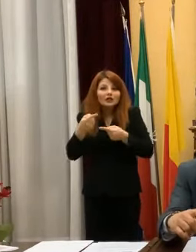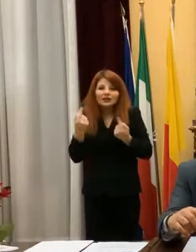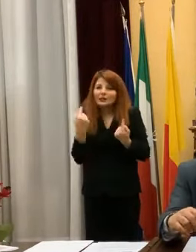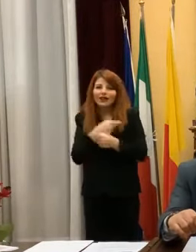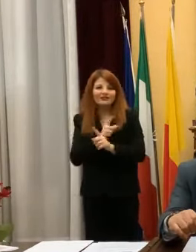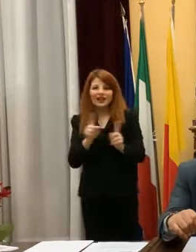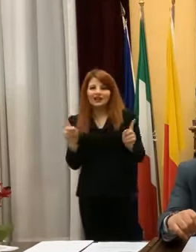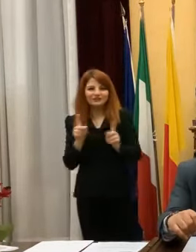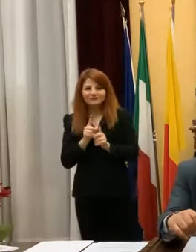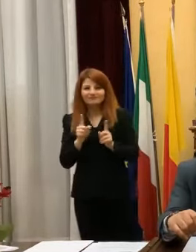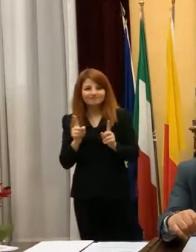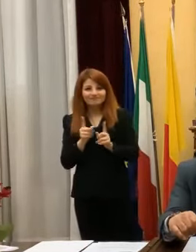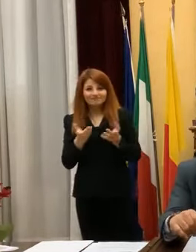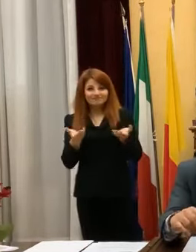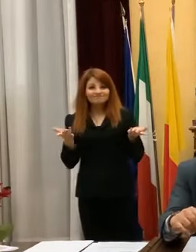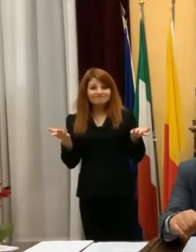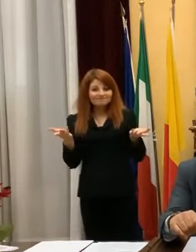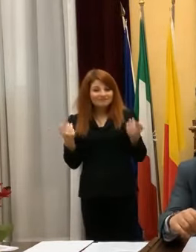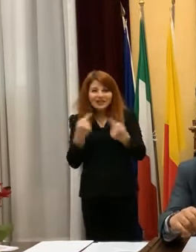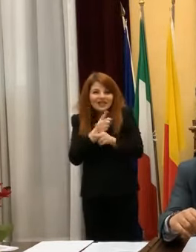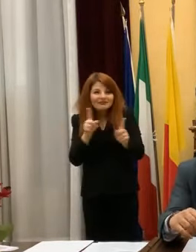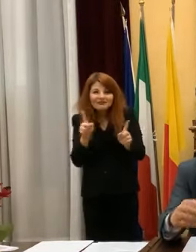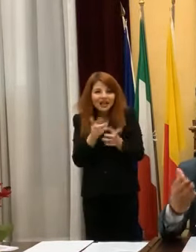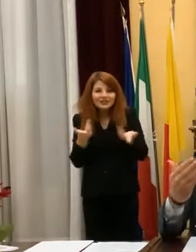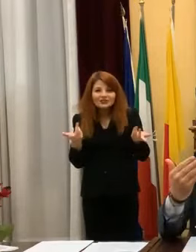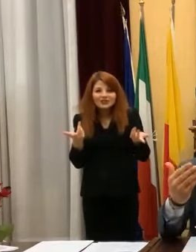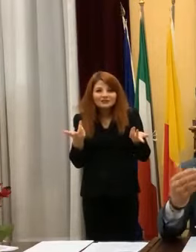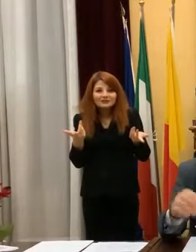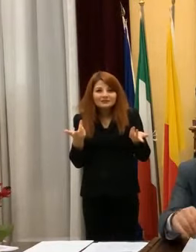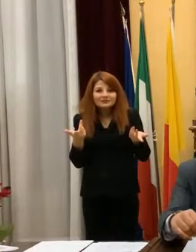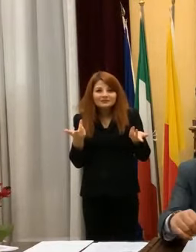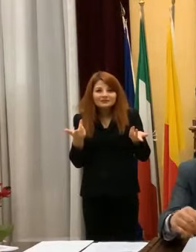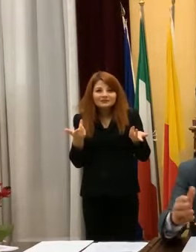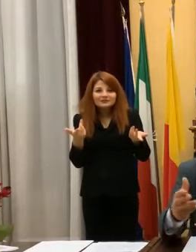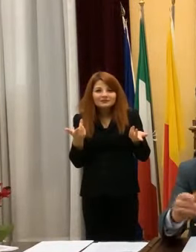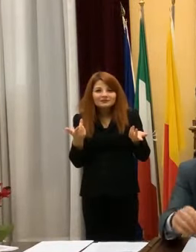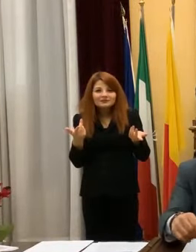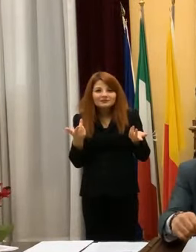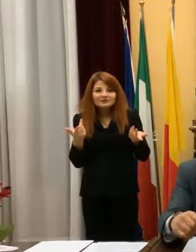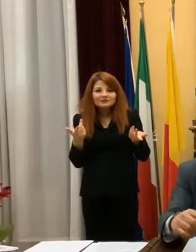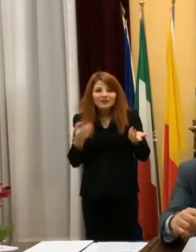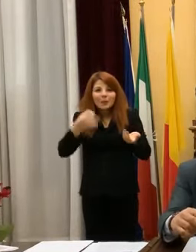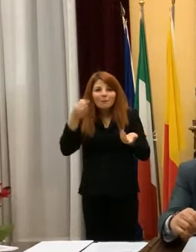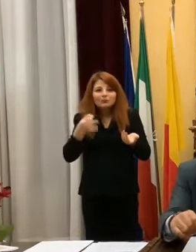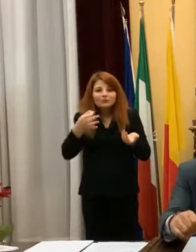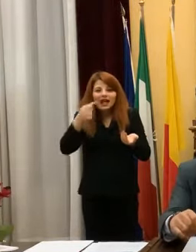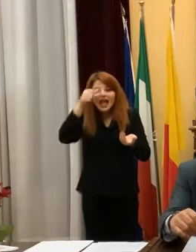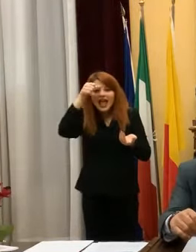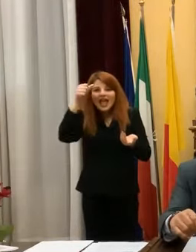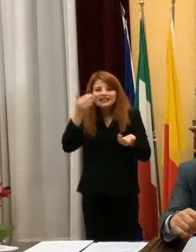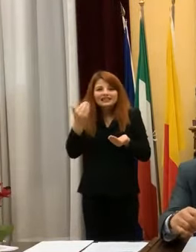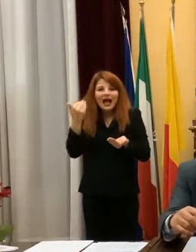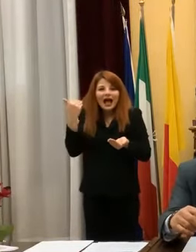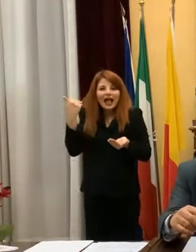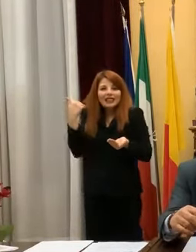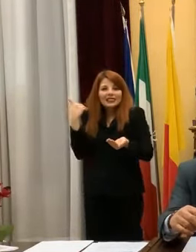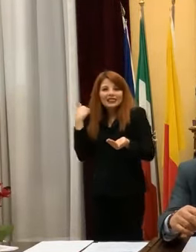il dottore La Ganga nell'estate scorsa, ricordo se fosse luglio,